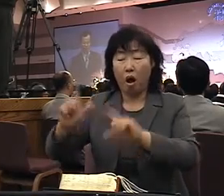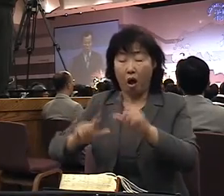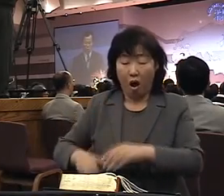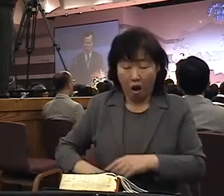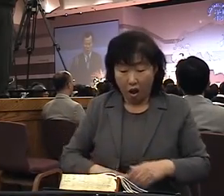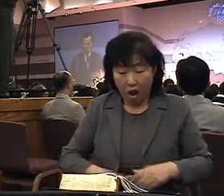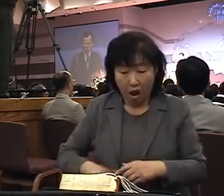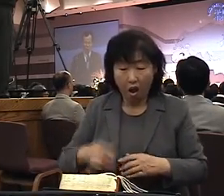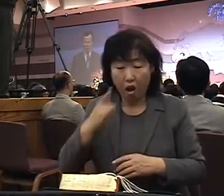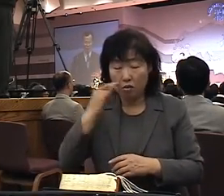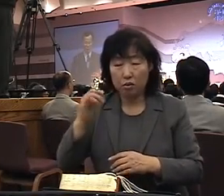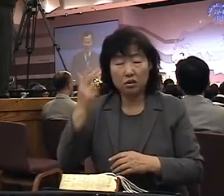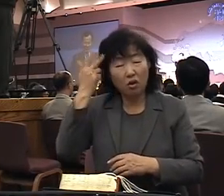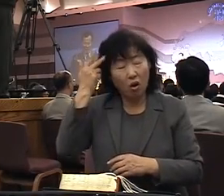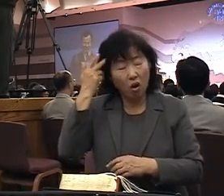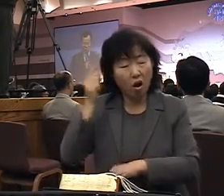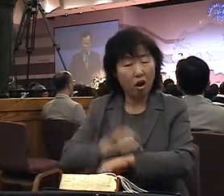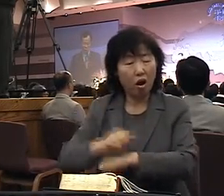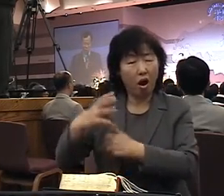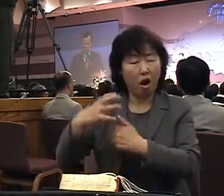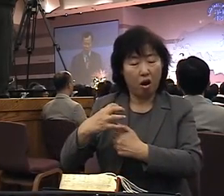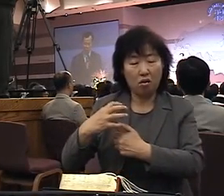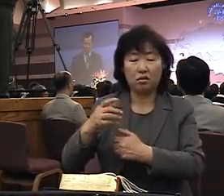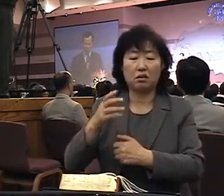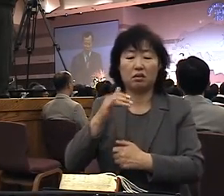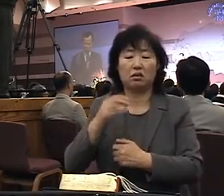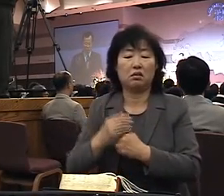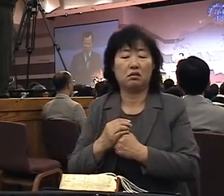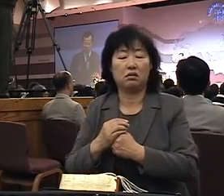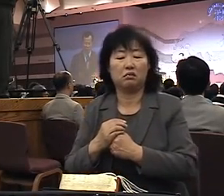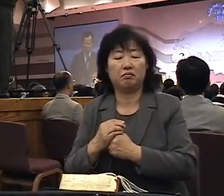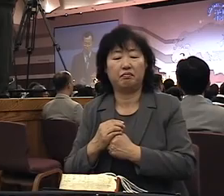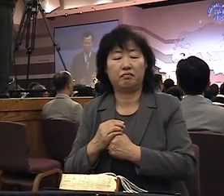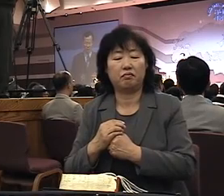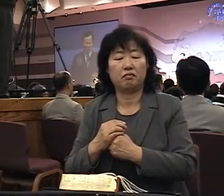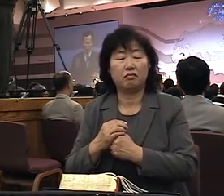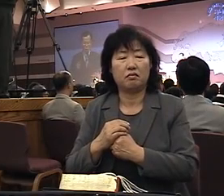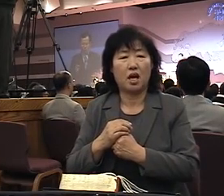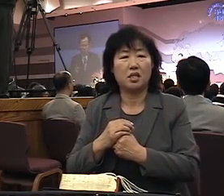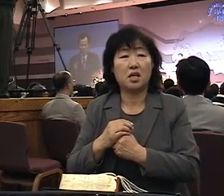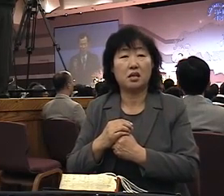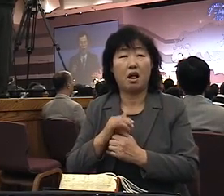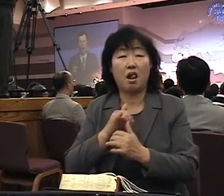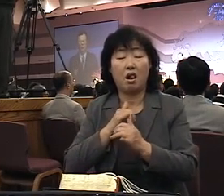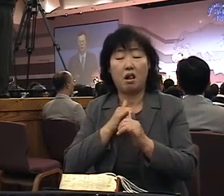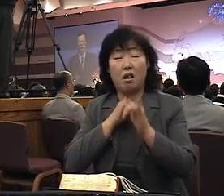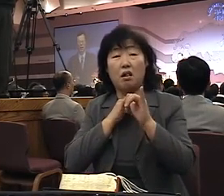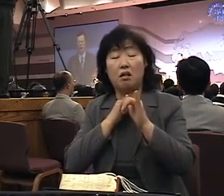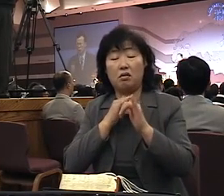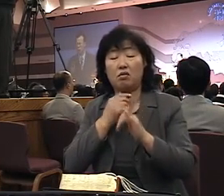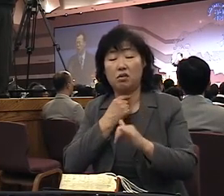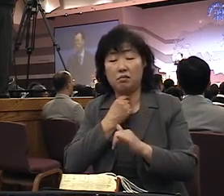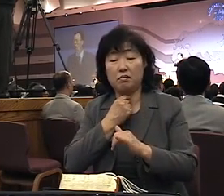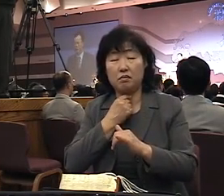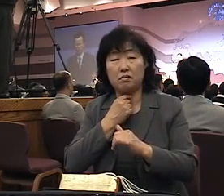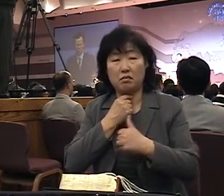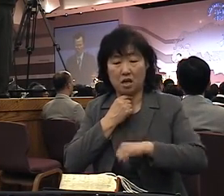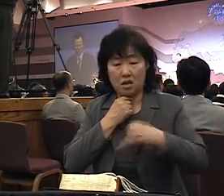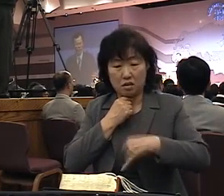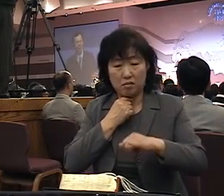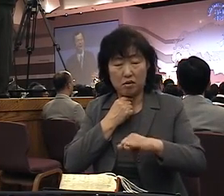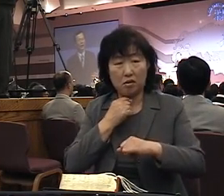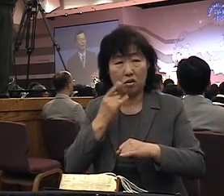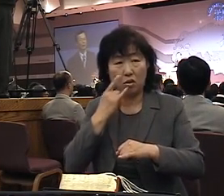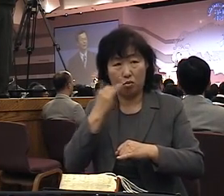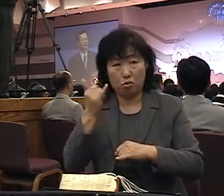정신적인 압박으로 디프레션이 생기고 이팅 디스오더이 생기고 자살까지 하고 싶어하는 자녀들 때문에 어쩔 줄을 모르는